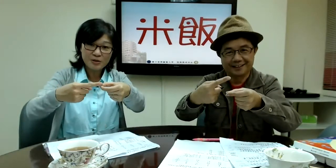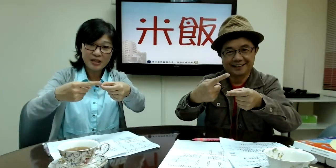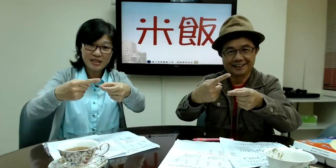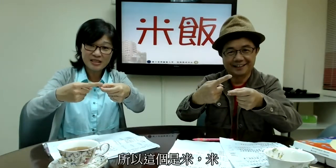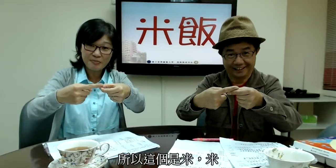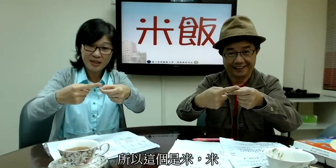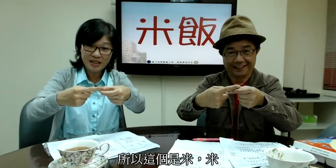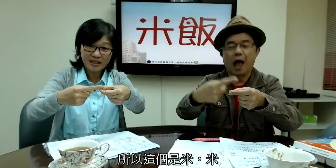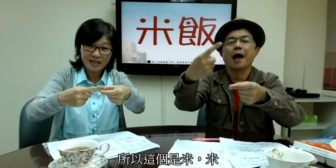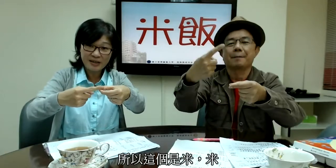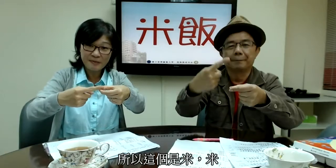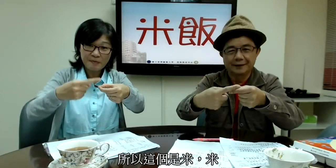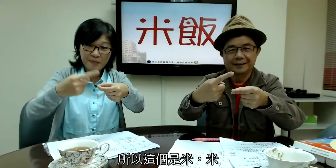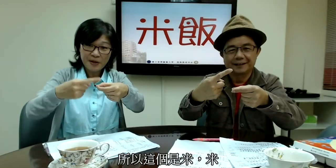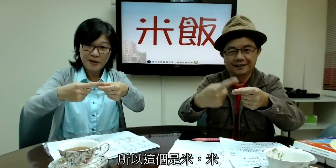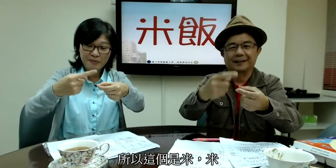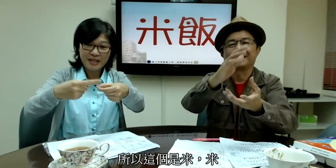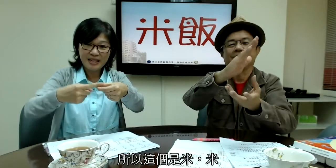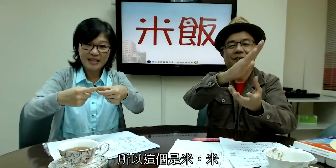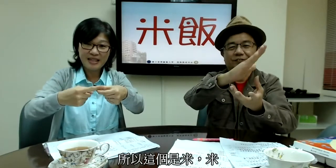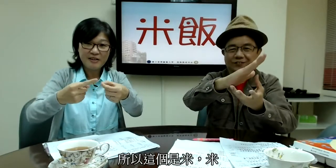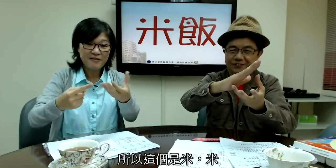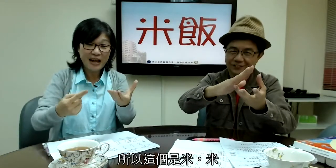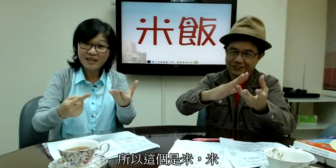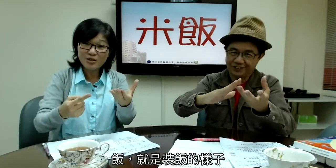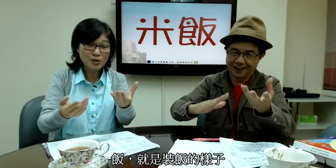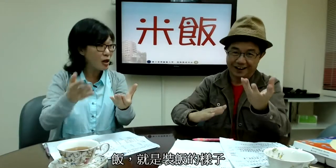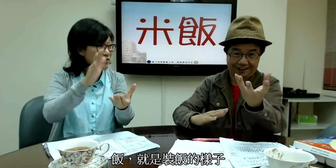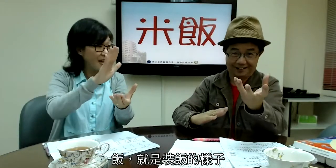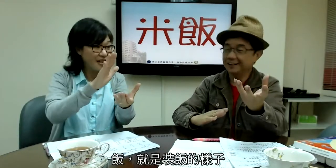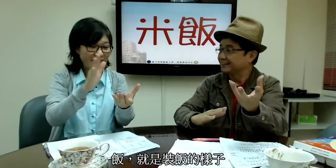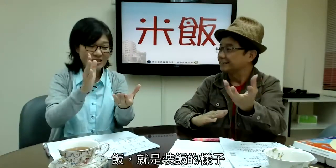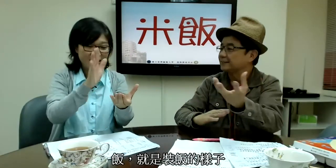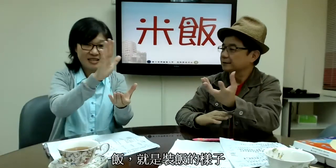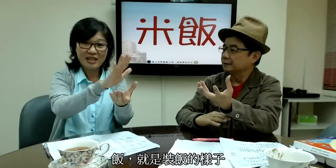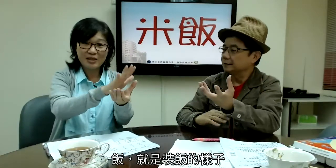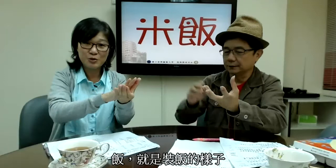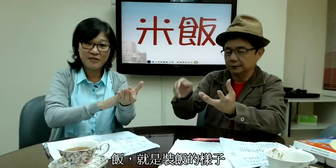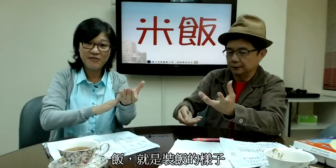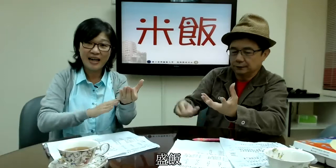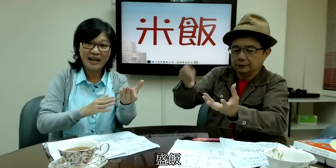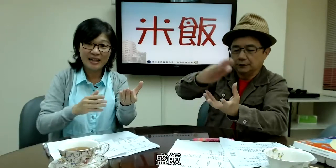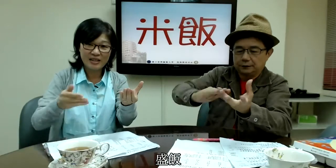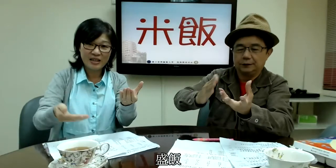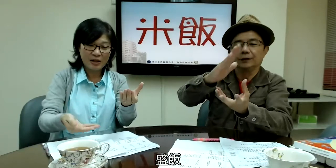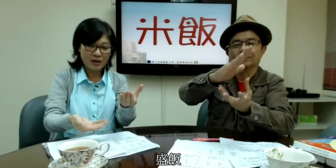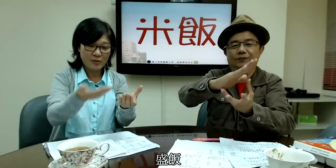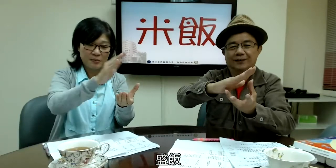这个是米，米饭呢，就是装饭的样子啊，盛饭。